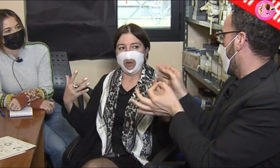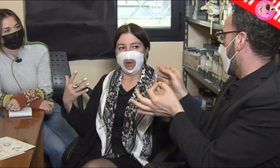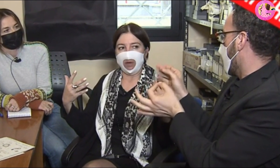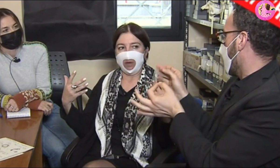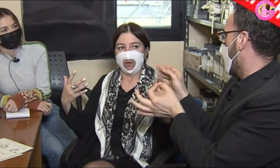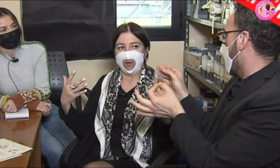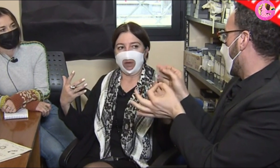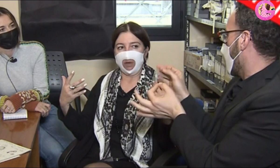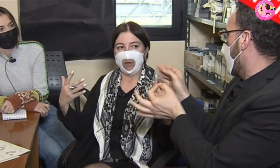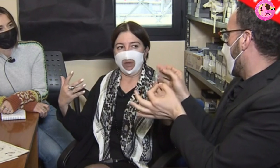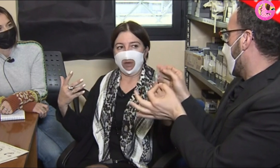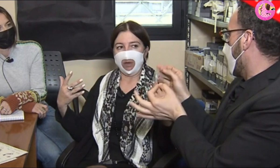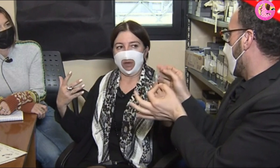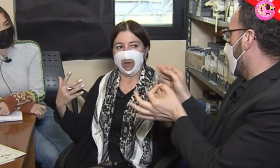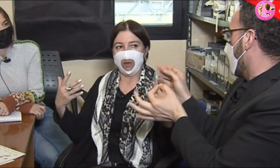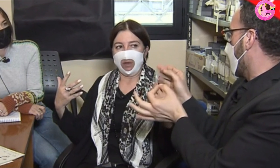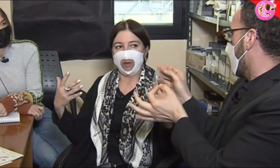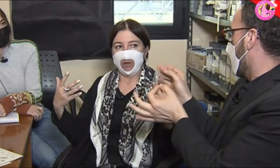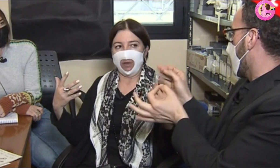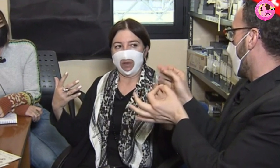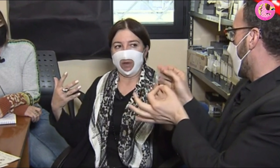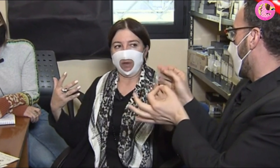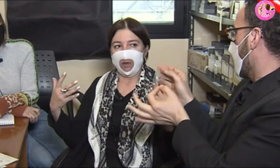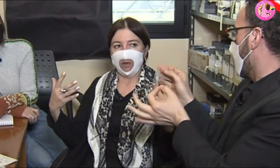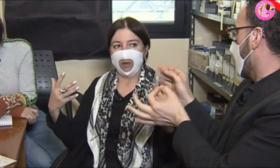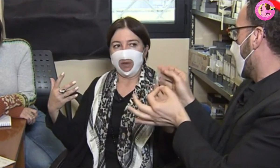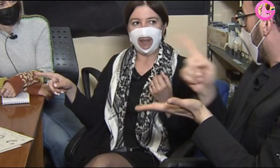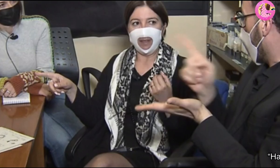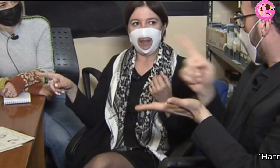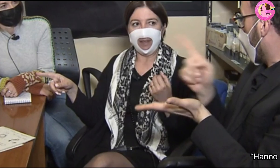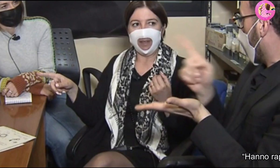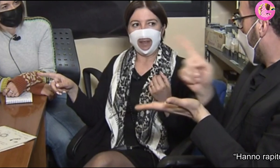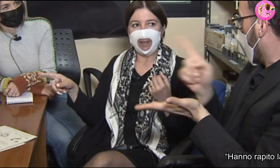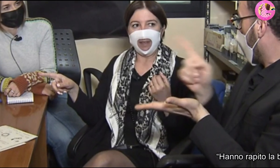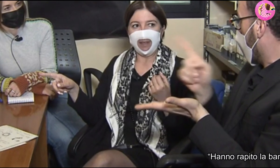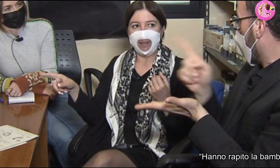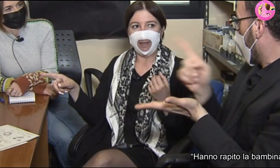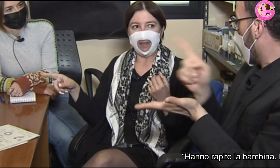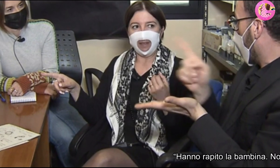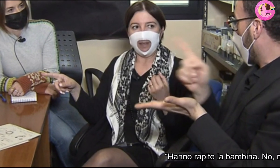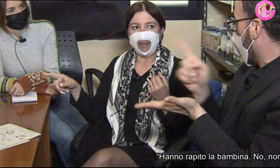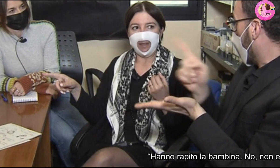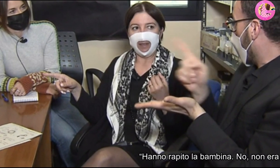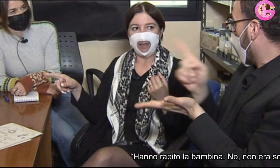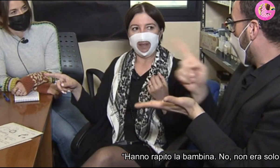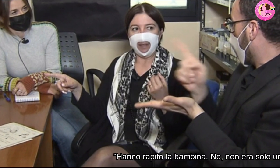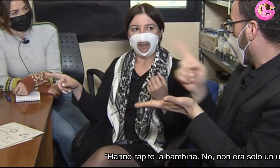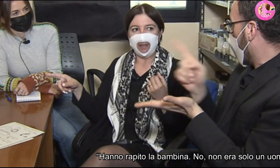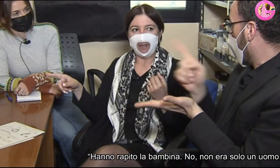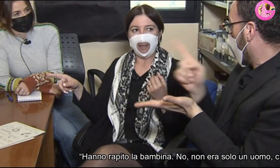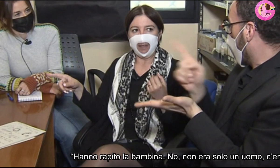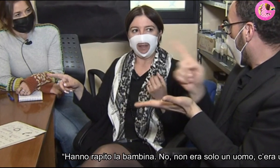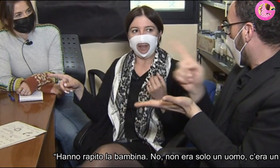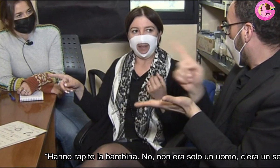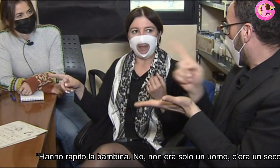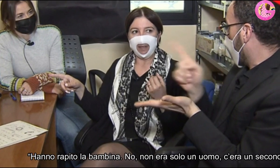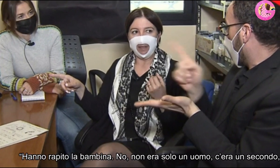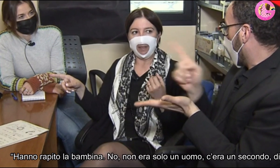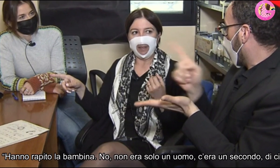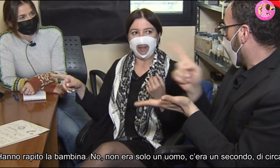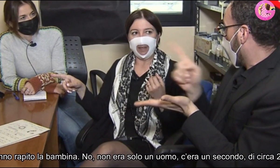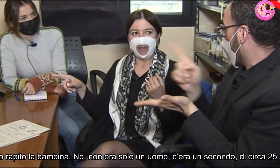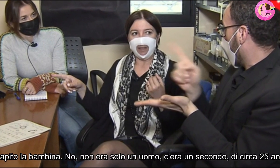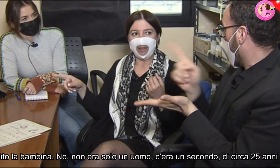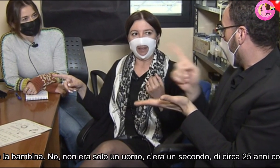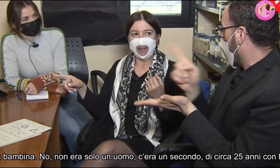hanno dato una versione molto più chiara del racconto di Della Chiave. Questo quanto riportato. Hanno rapito la bambina? No, non era